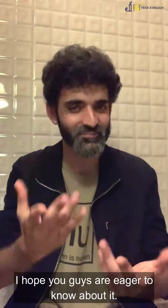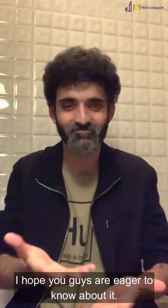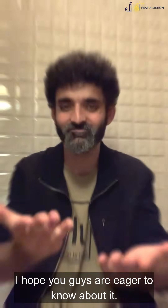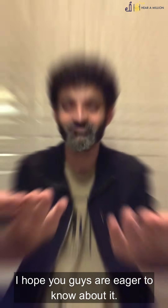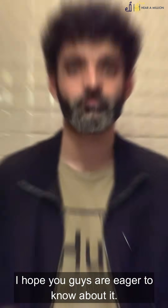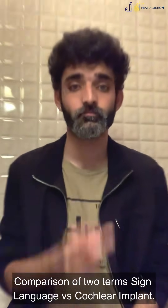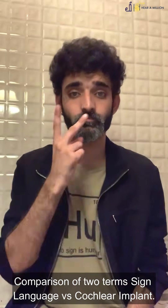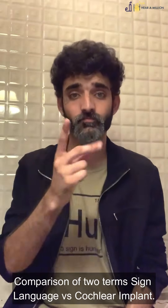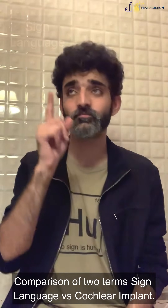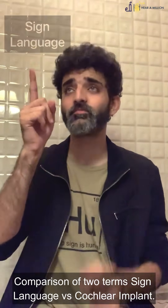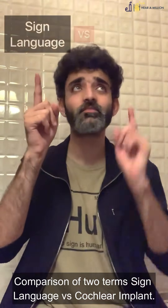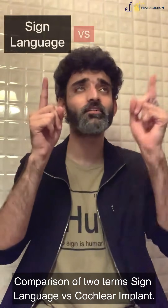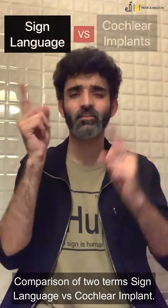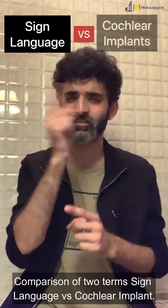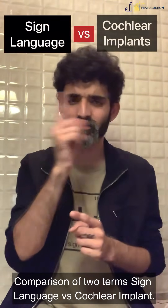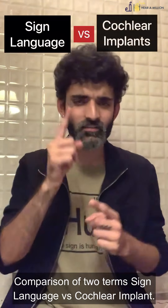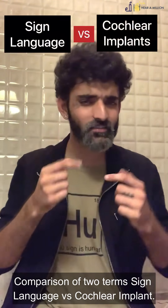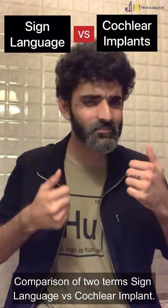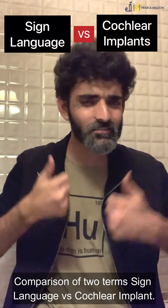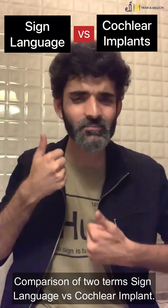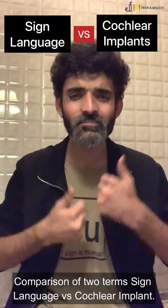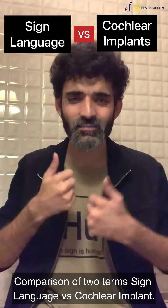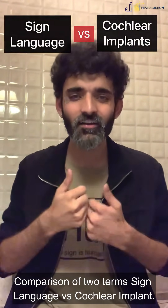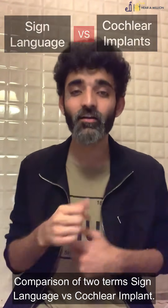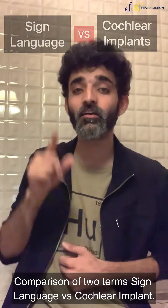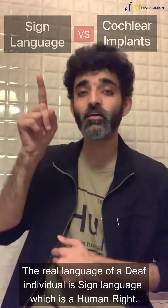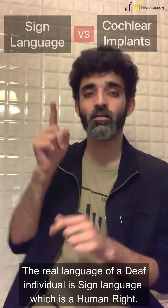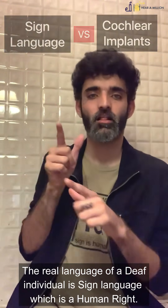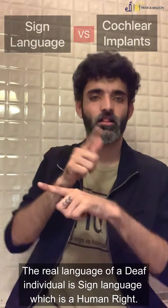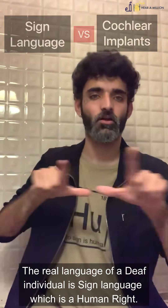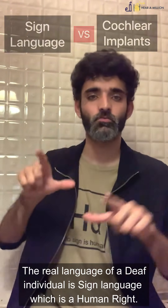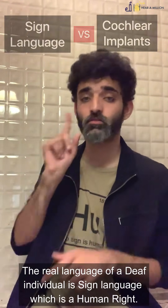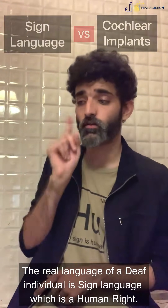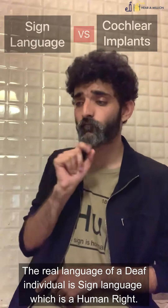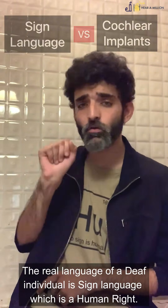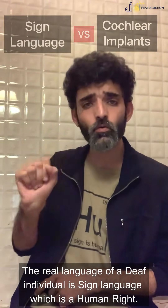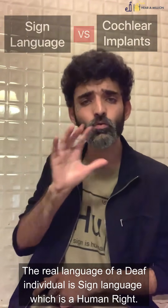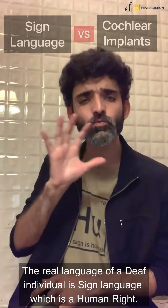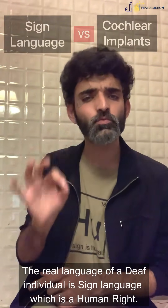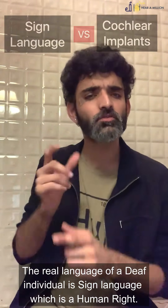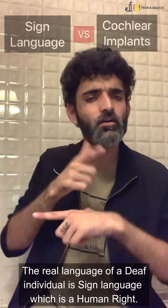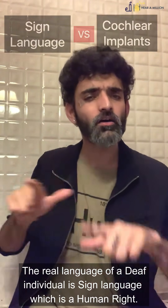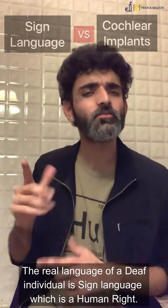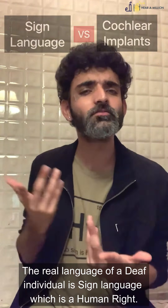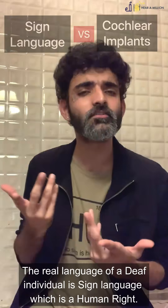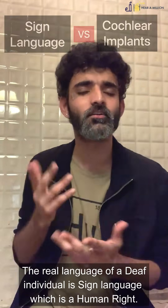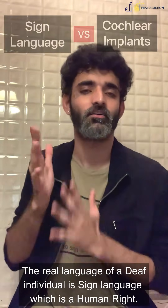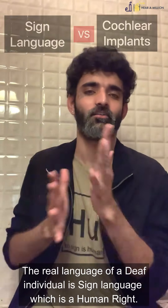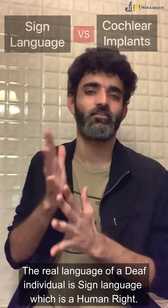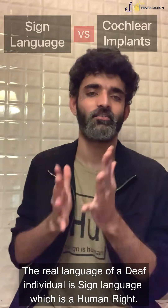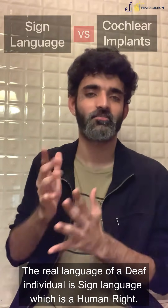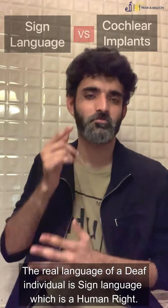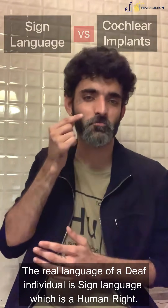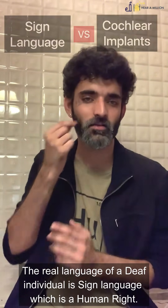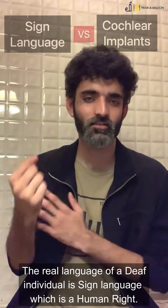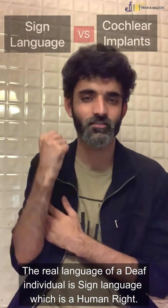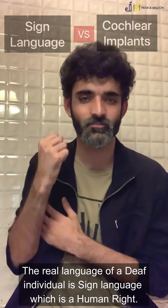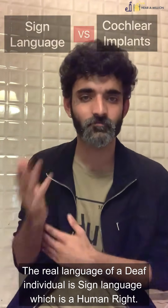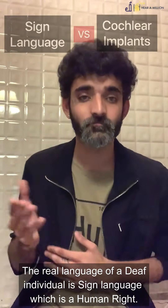करता हूँ आप उसको जानने में बहुत उत्सुक होंगे। मैं सांकेतिक भाषा और कॉक्लियर इम्प्लांट के बारे में तुलना करूंगा। सांकेतिक भाषा बधिर लोगों